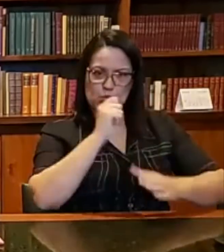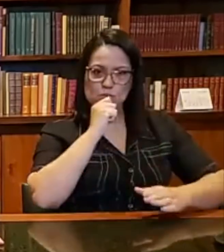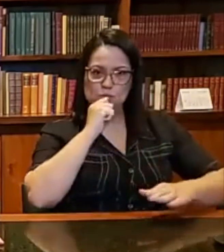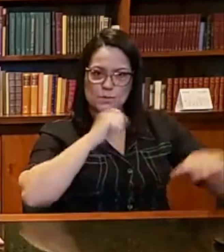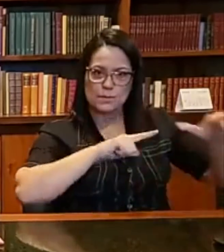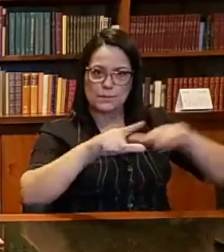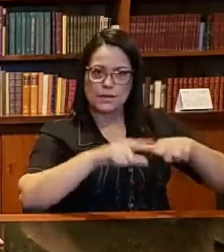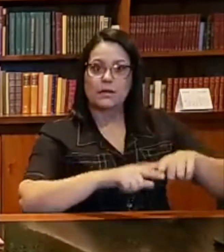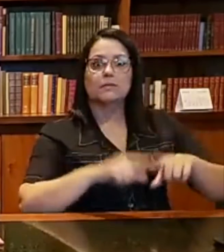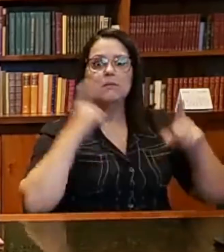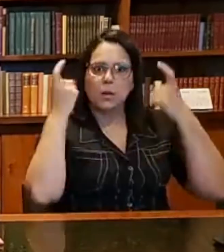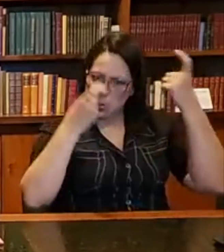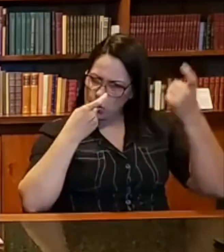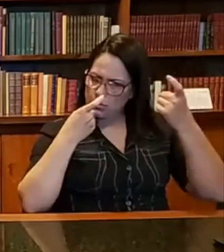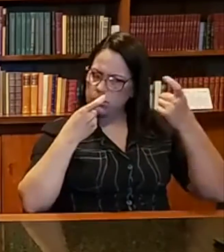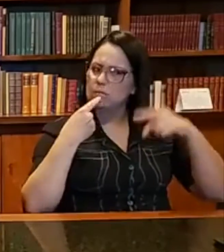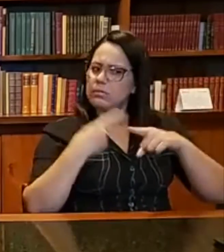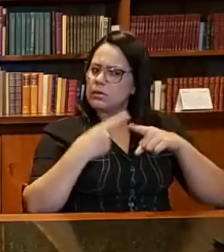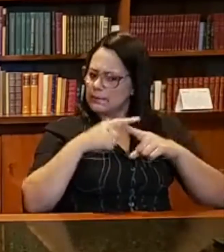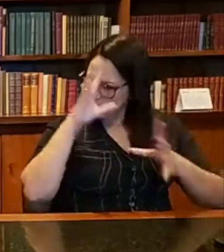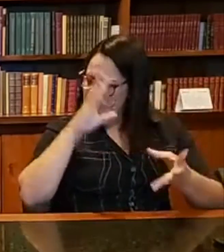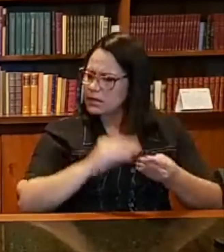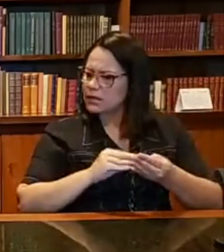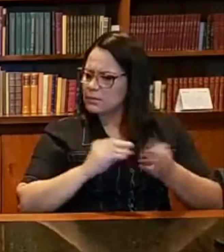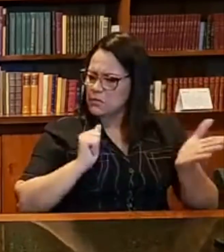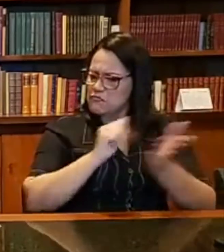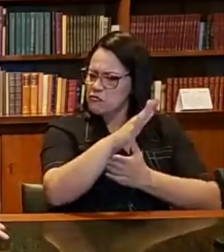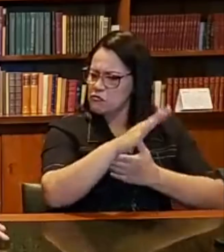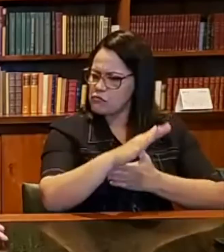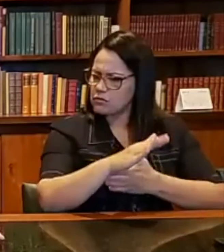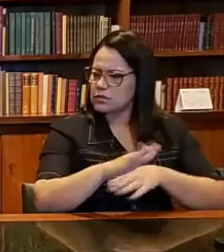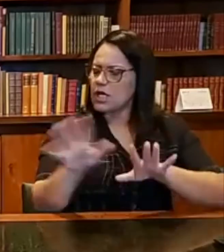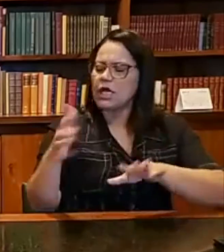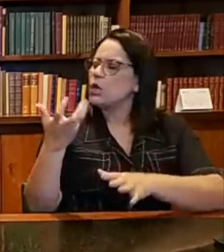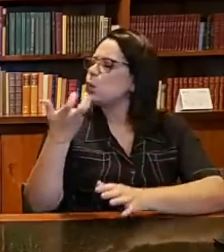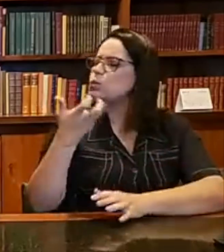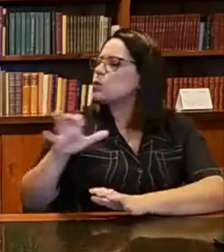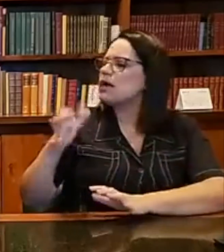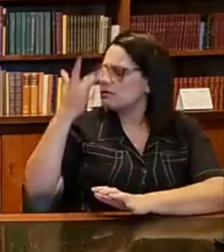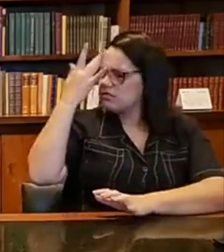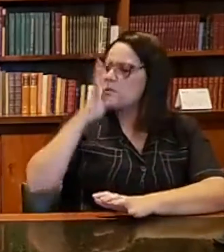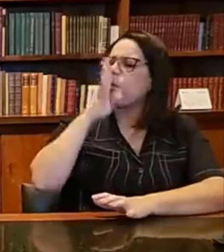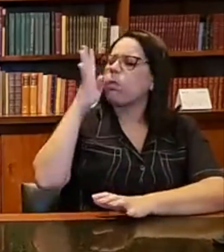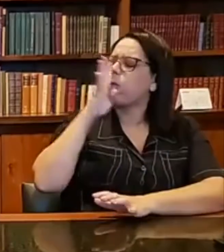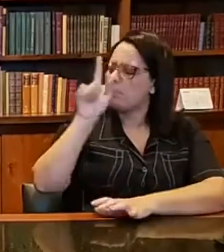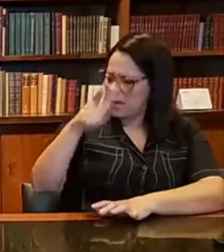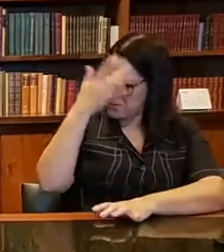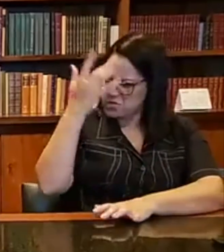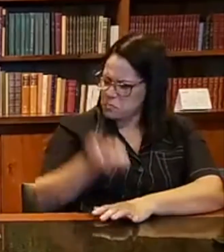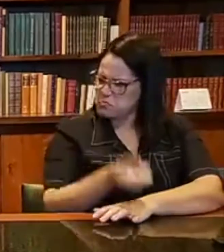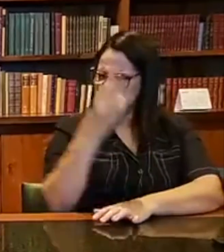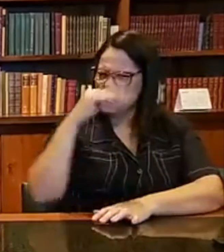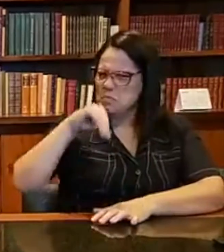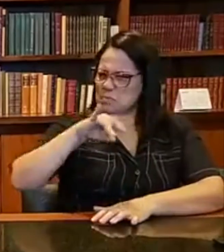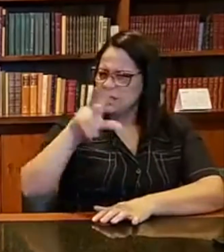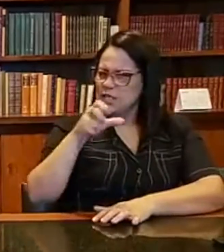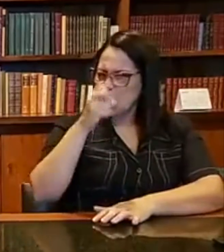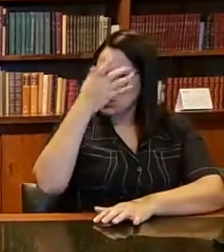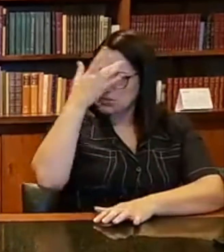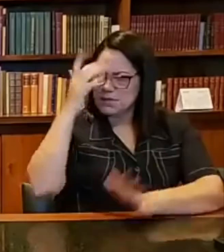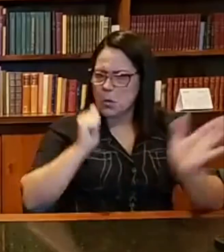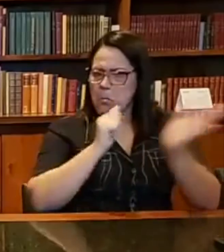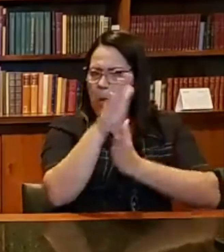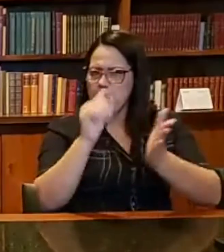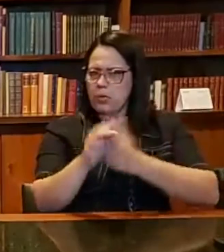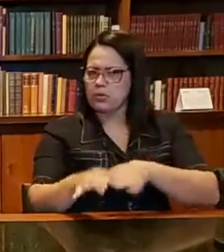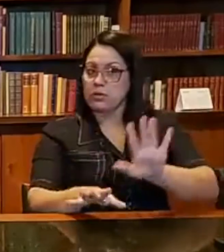porque senão são pessoas que perderam o emprego. Exatamente. Eu não quero chutar números aqui, mas são milhões de pessoas que perderam o emprego. Se eu não me engano, eu vi